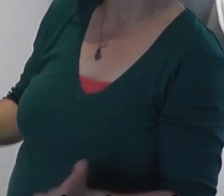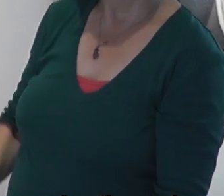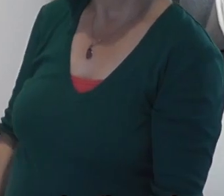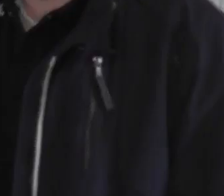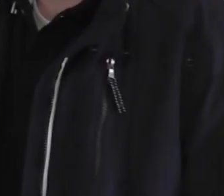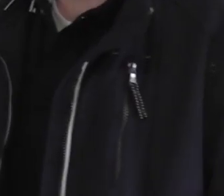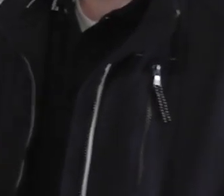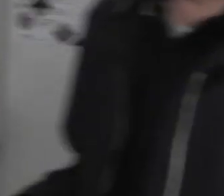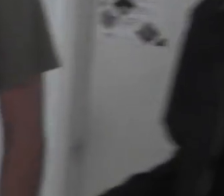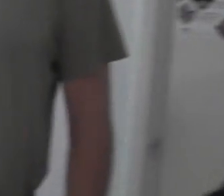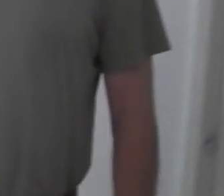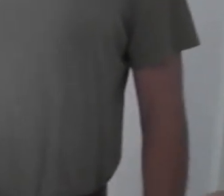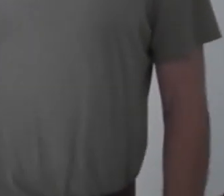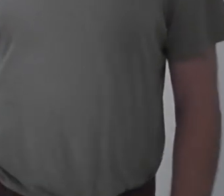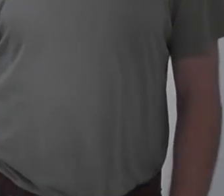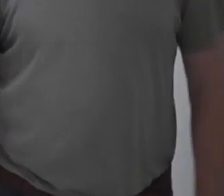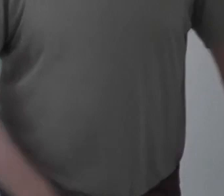Of, moet je ook geen.